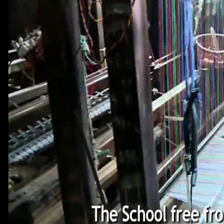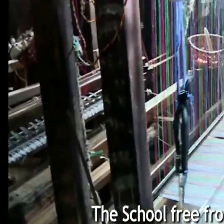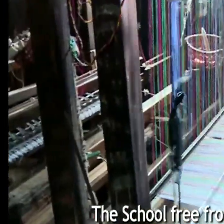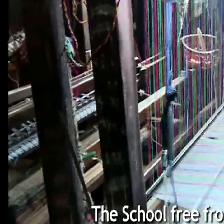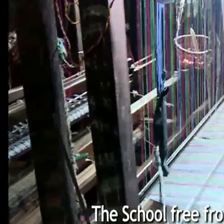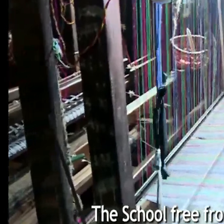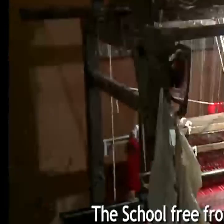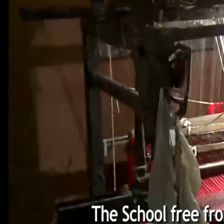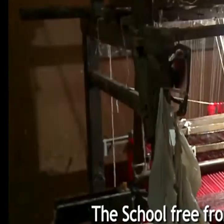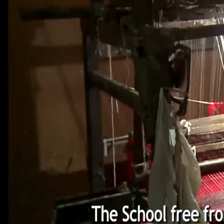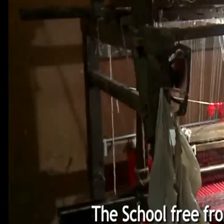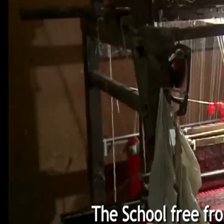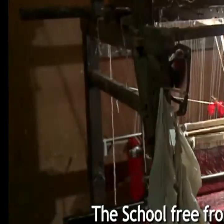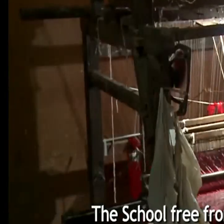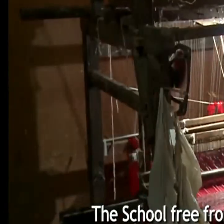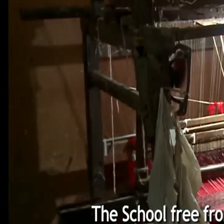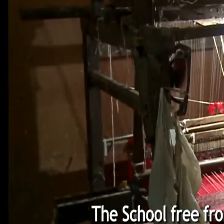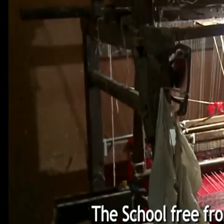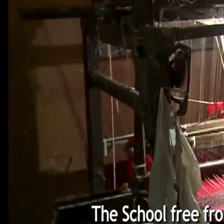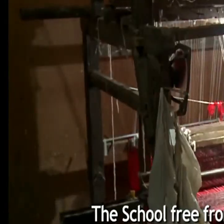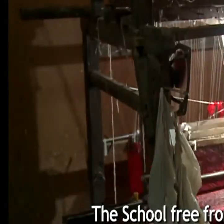संसाधन समय की सीमा से